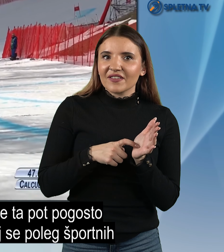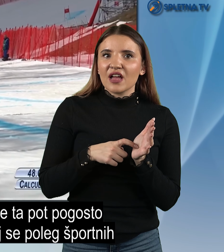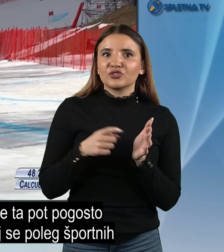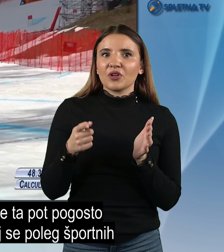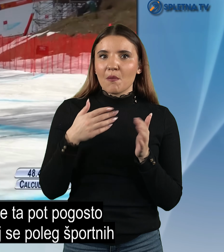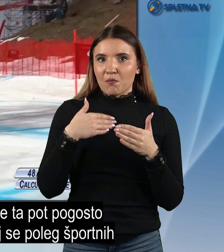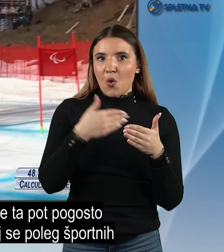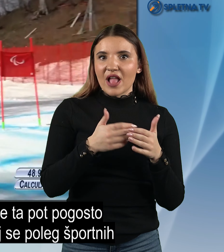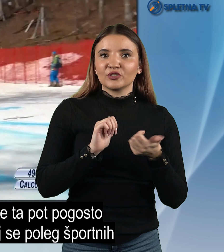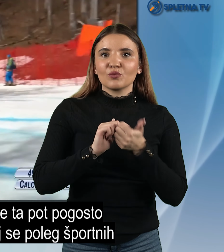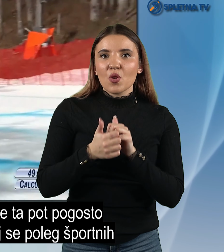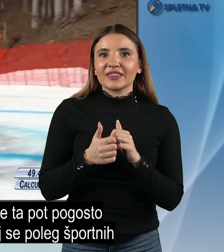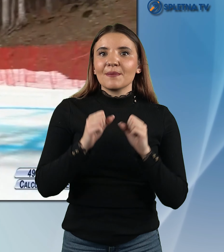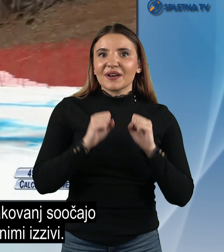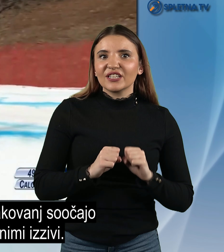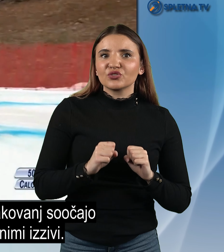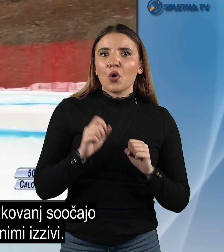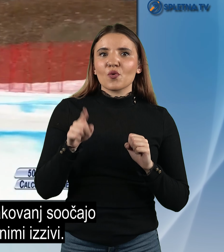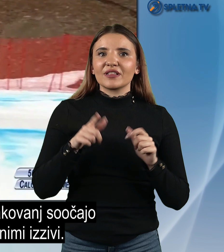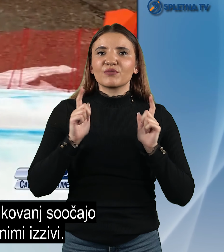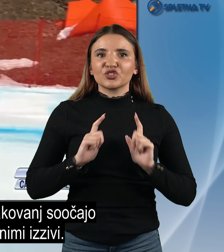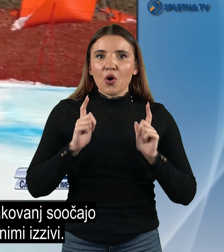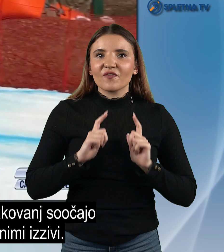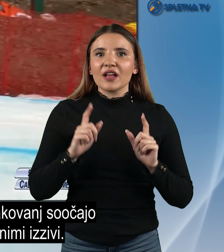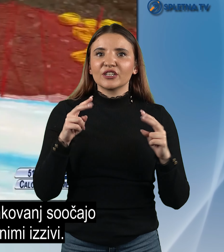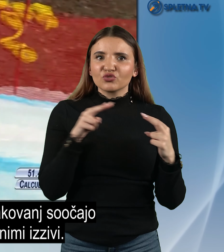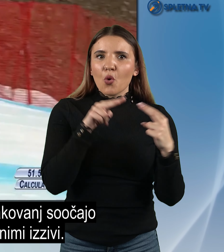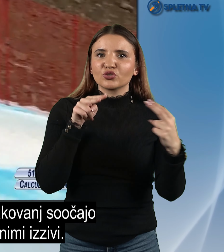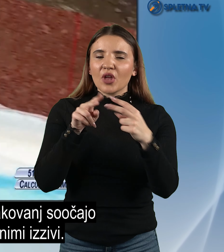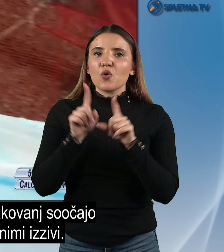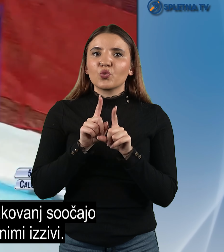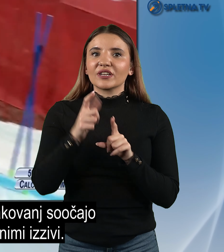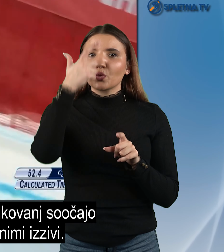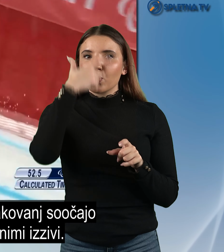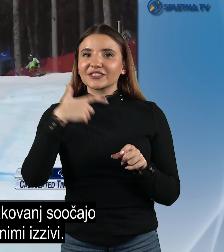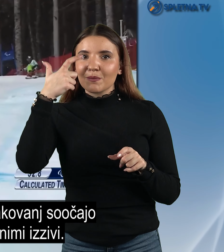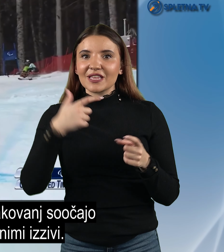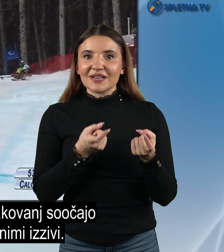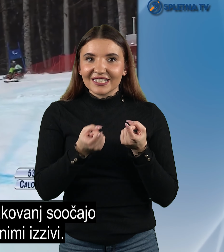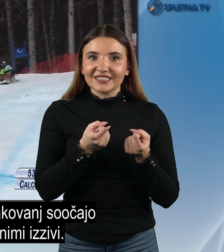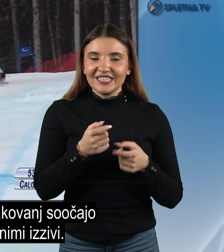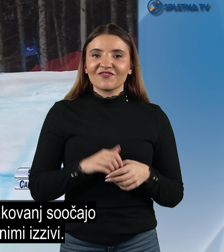zahtevnejša, saj se poleg športnih pritiskov in pričakovanj soočajo tudi z osebnimi izzivi.